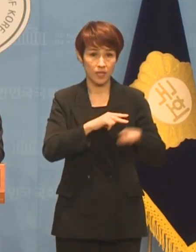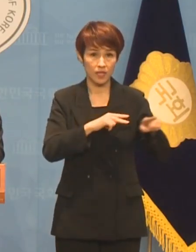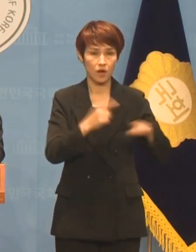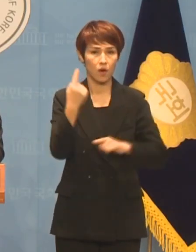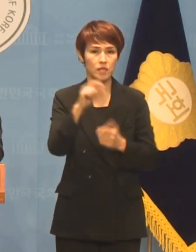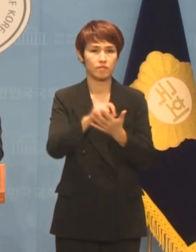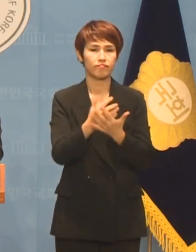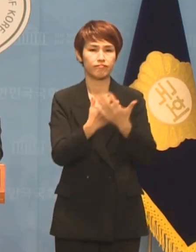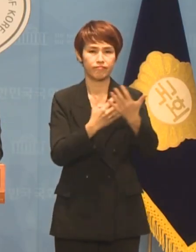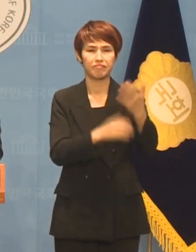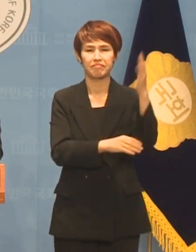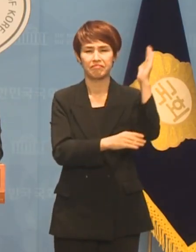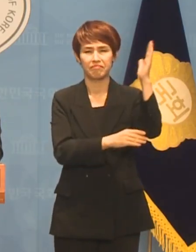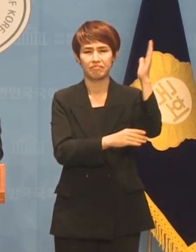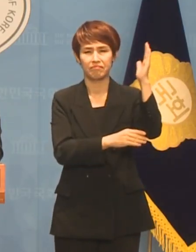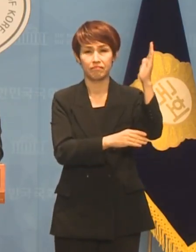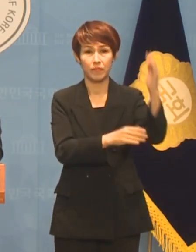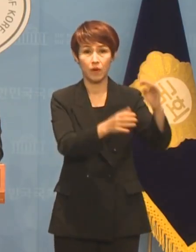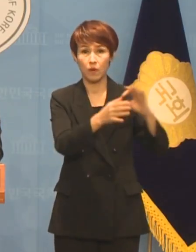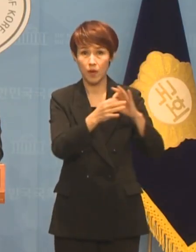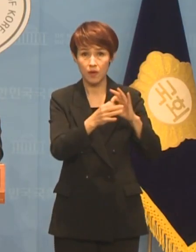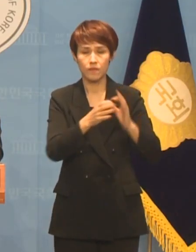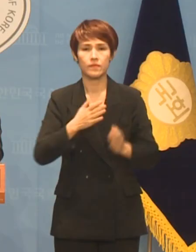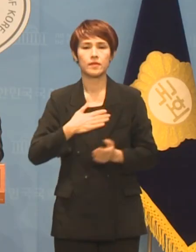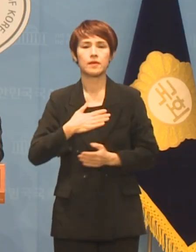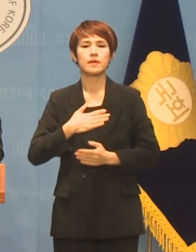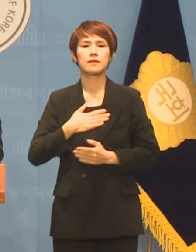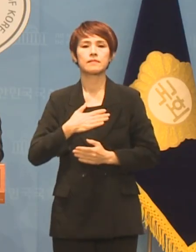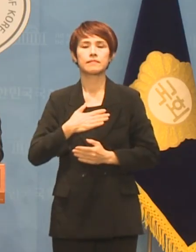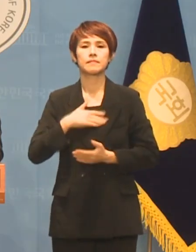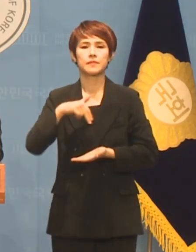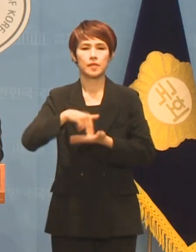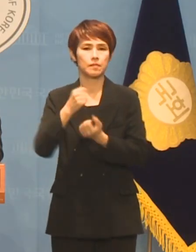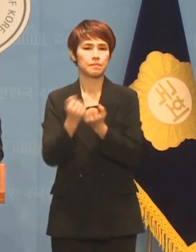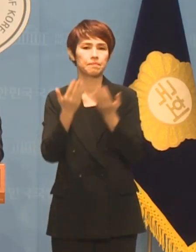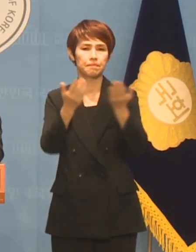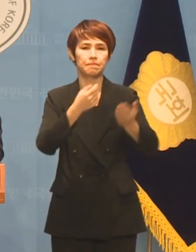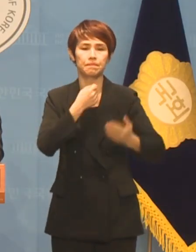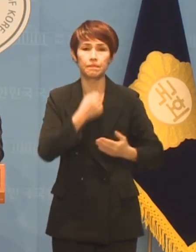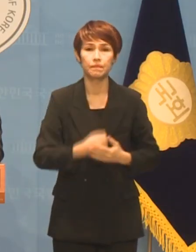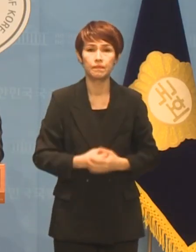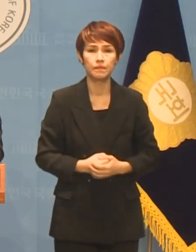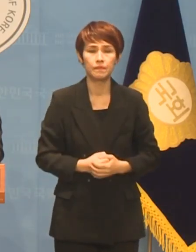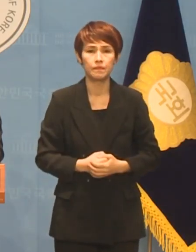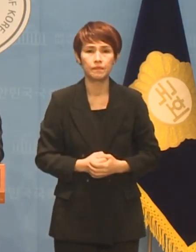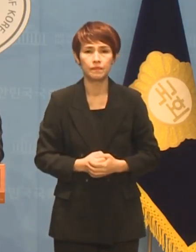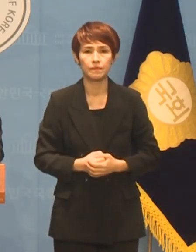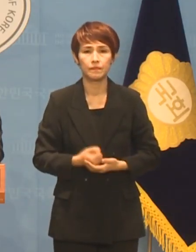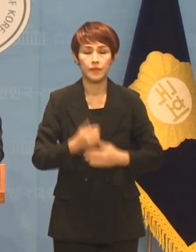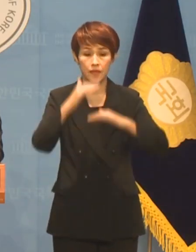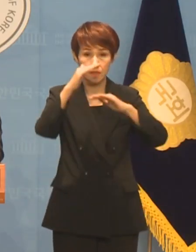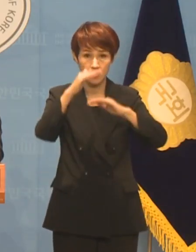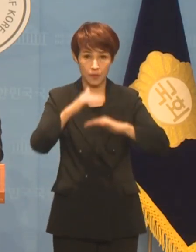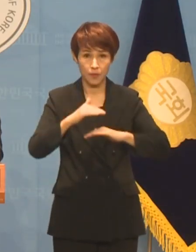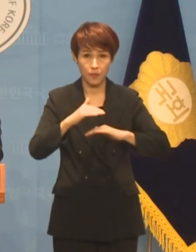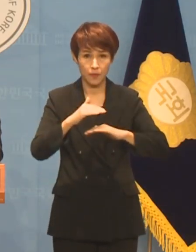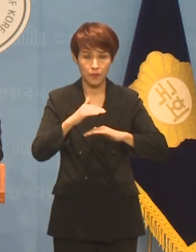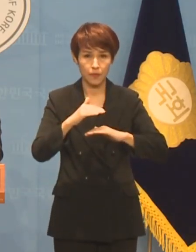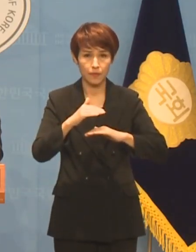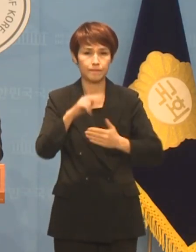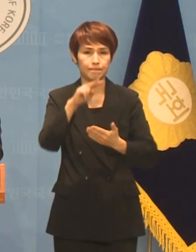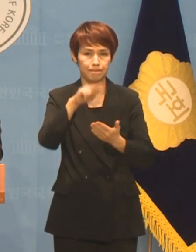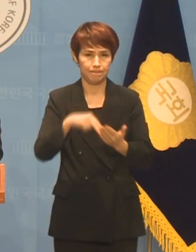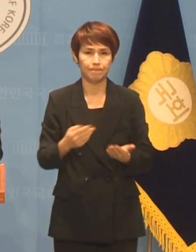기자회견한 것과 관련해서 저희 입장을 말씀드리고자 합니다. 준비된 기자회견문에